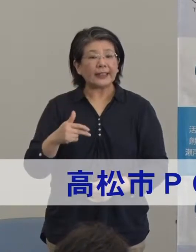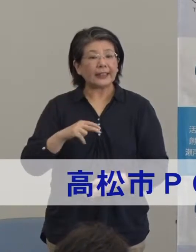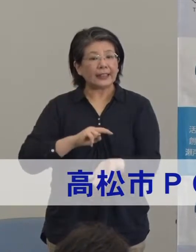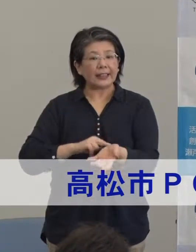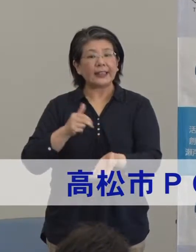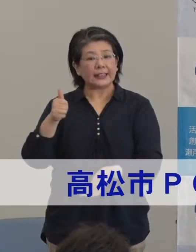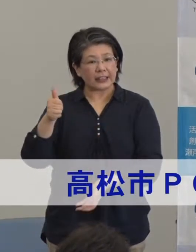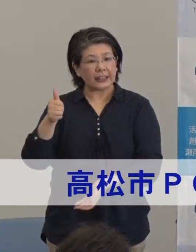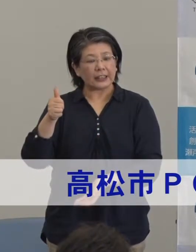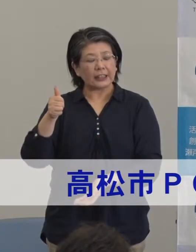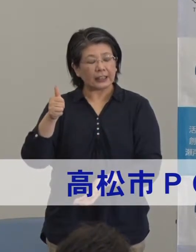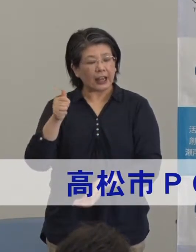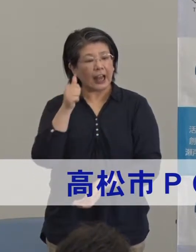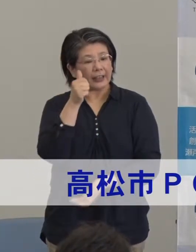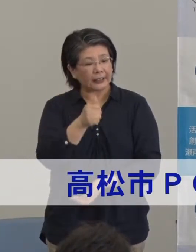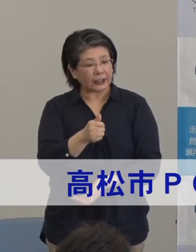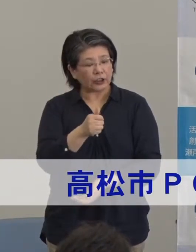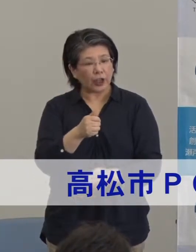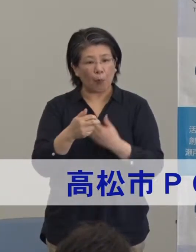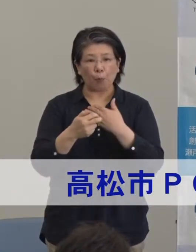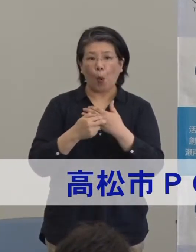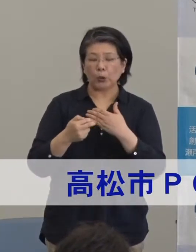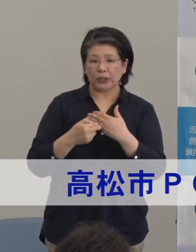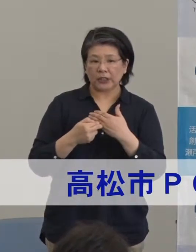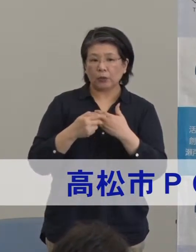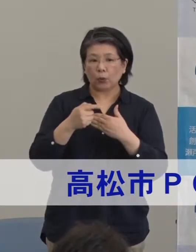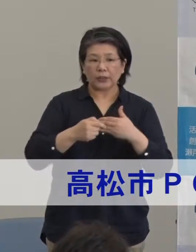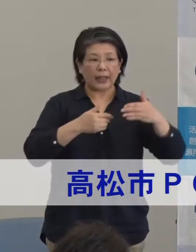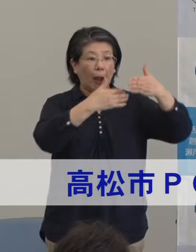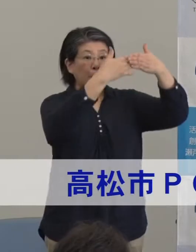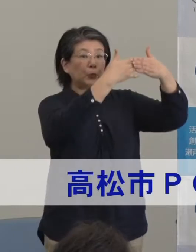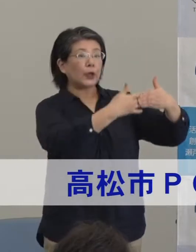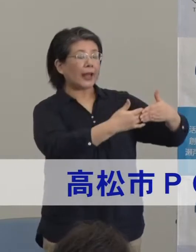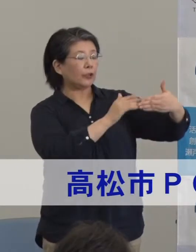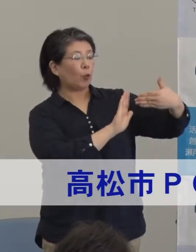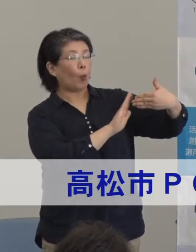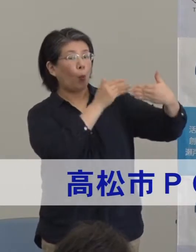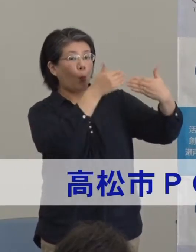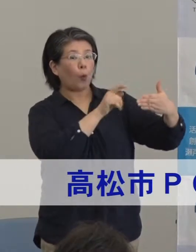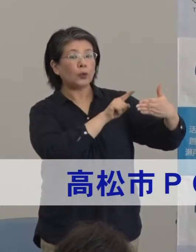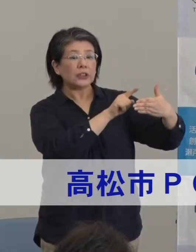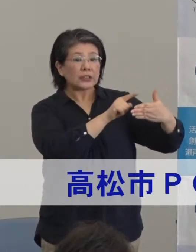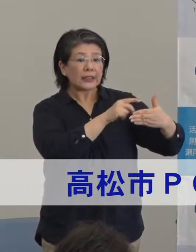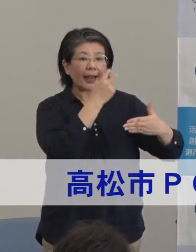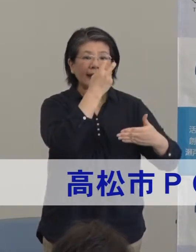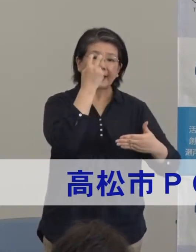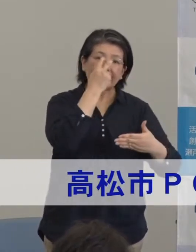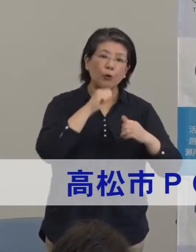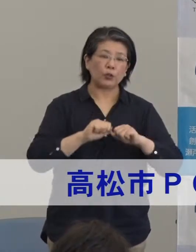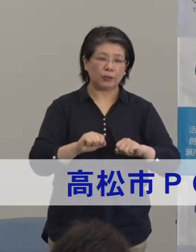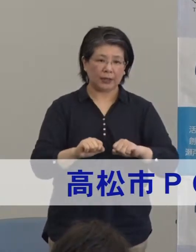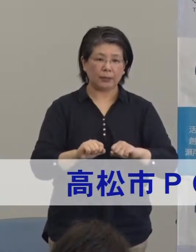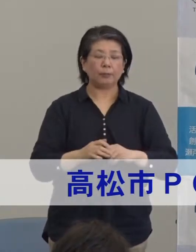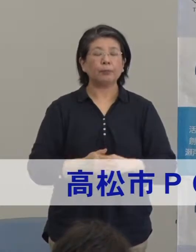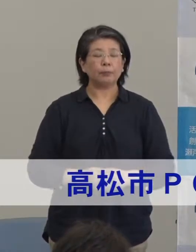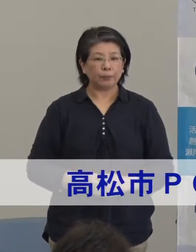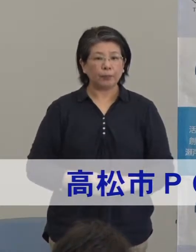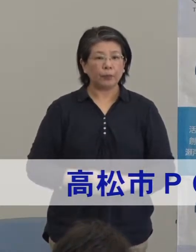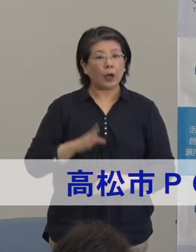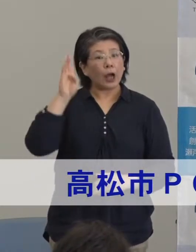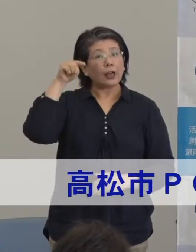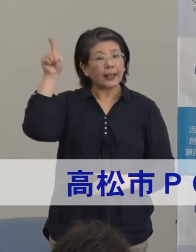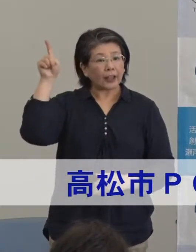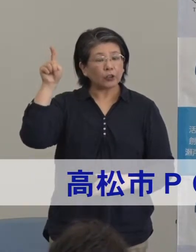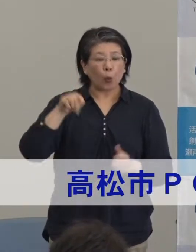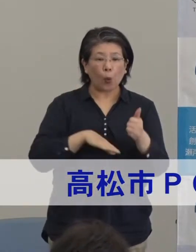行った上で、いわゆるドライブスルー方式による検体を採取するものでございます。 検査は当面、県の環境